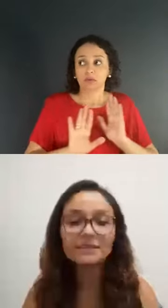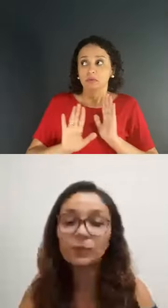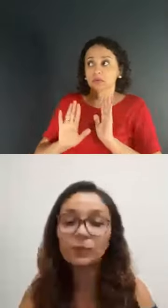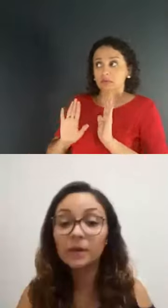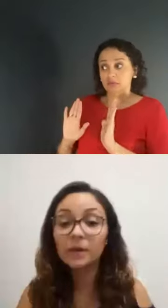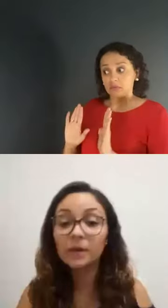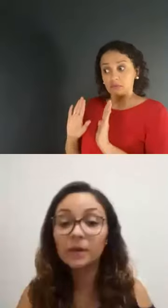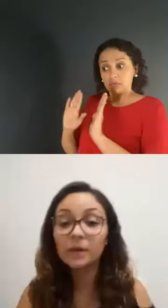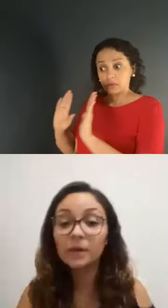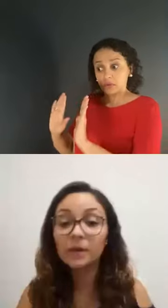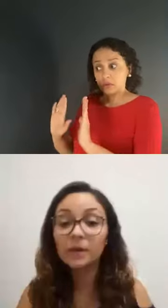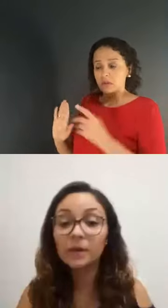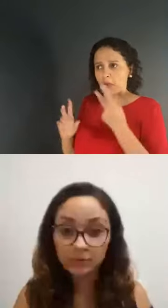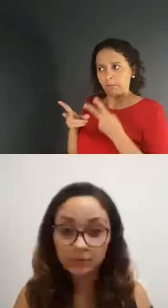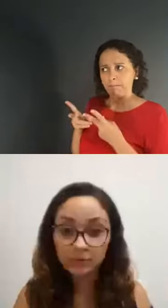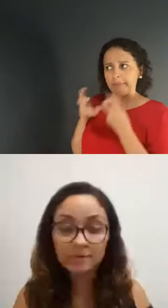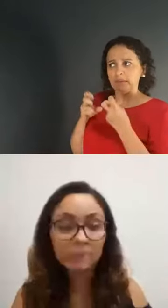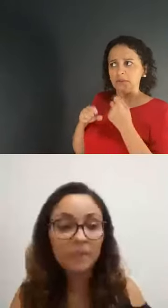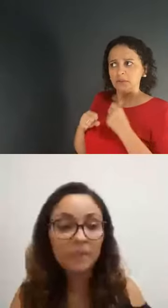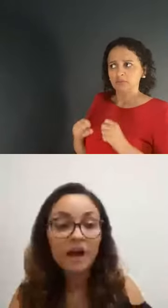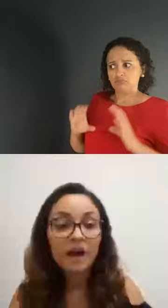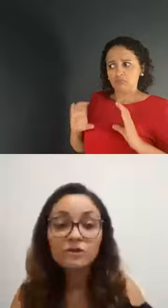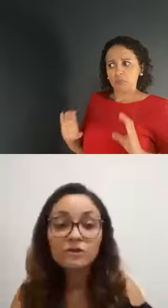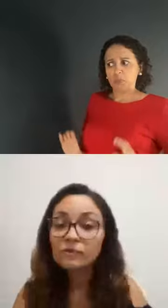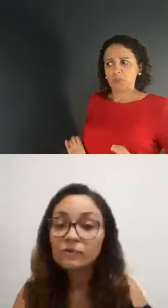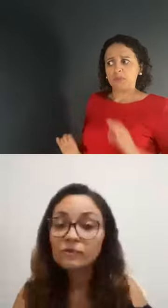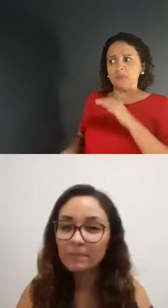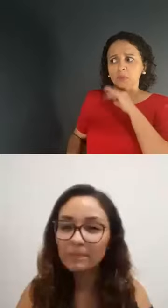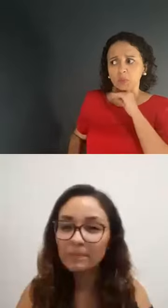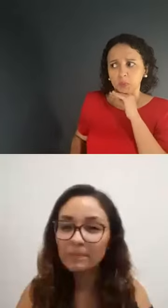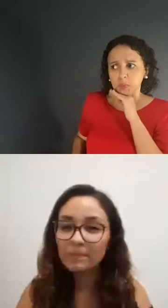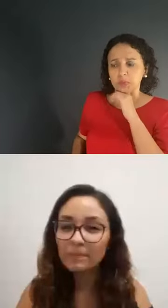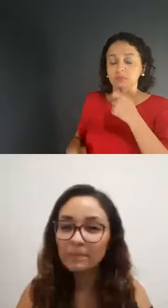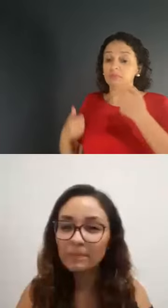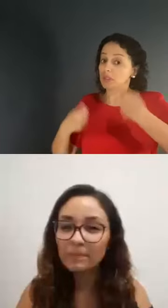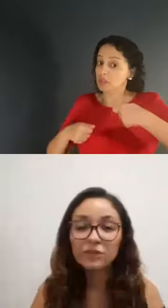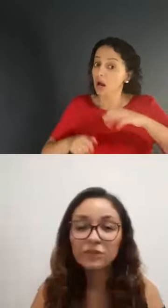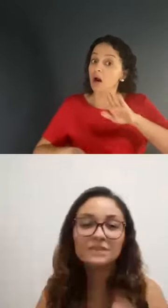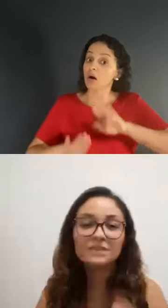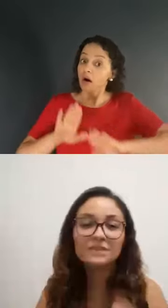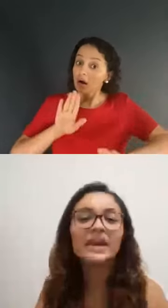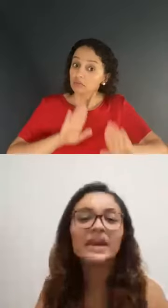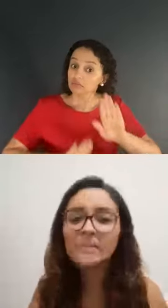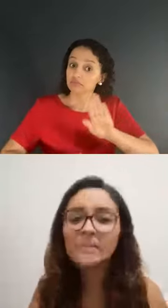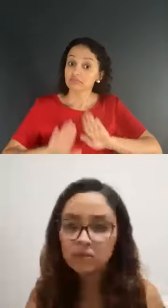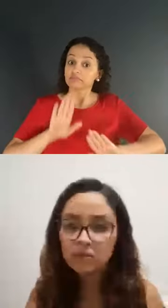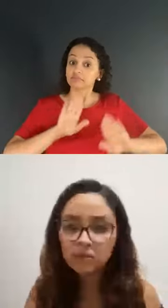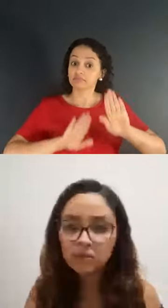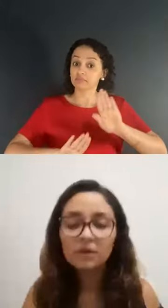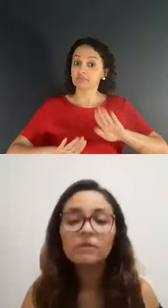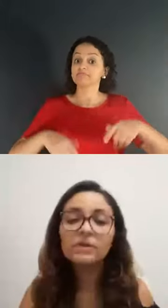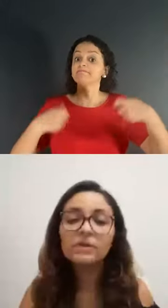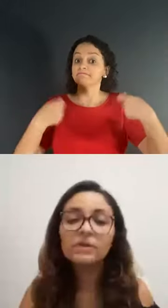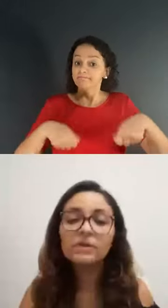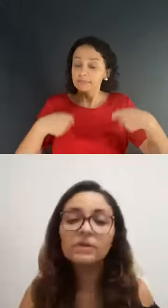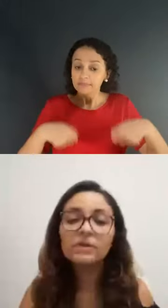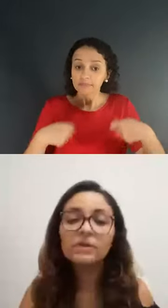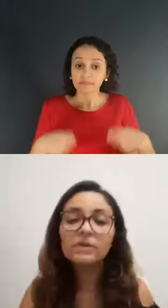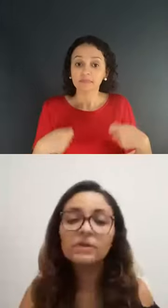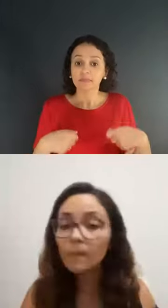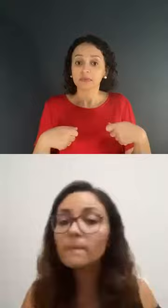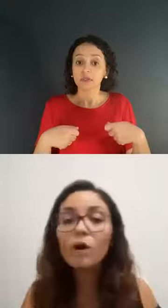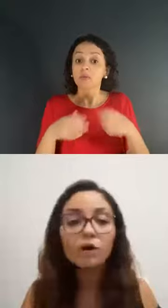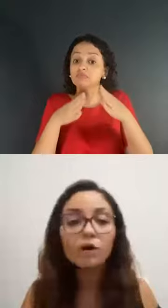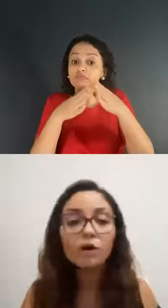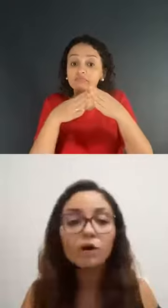Esse comportamento dentro dessas relações. Aí a gente vai para a parte que precisa realmente pedir ajuda,